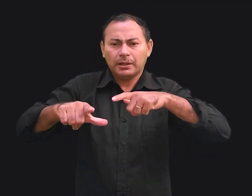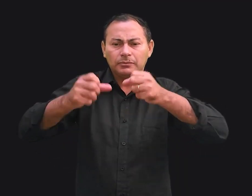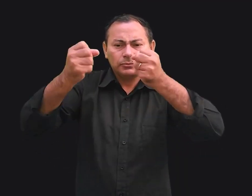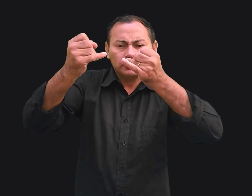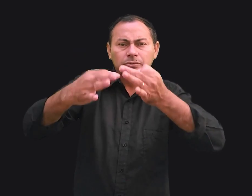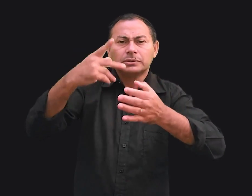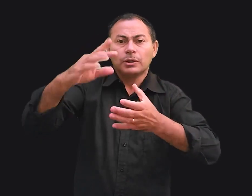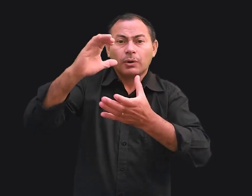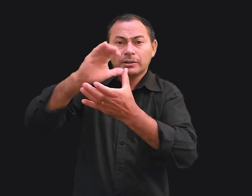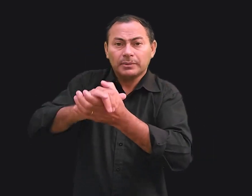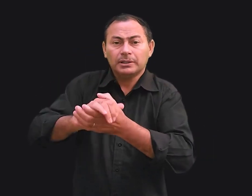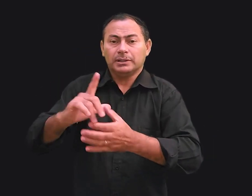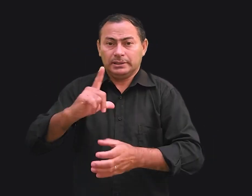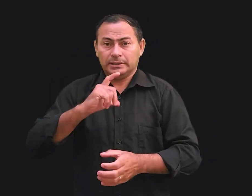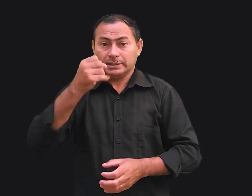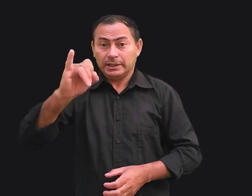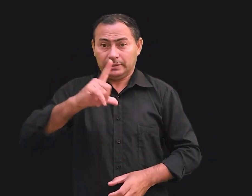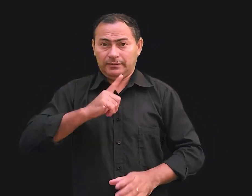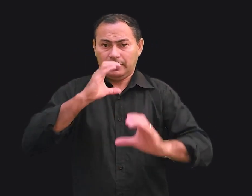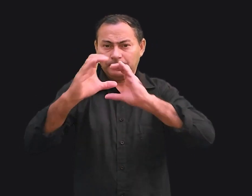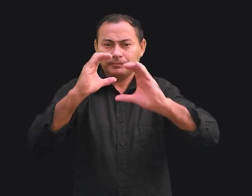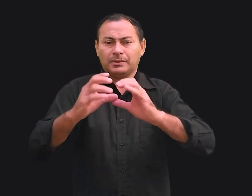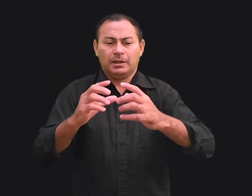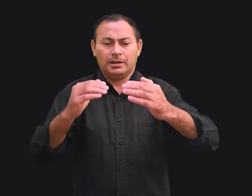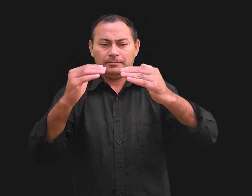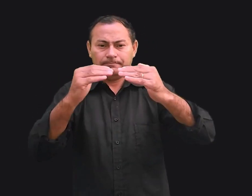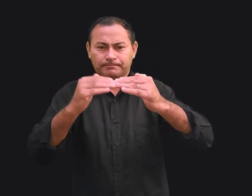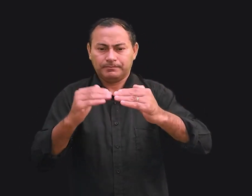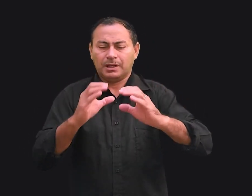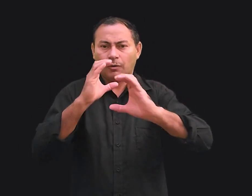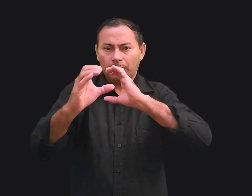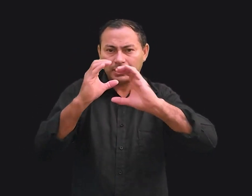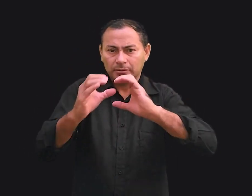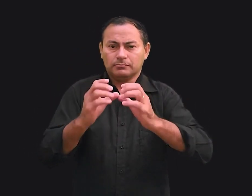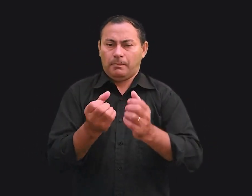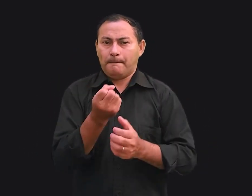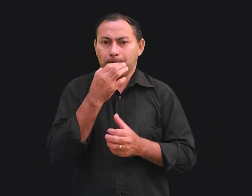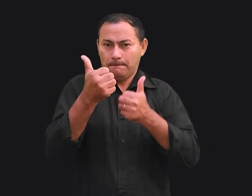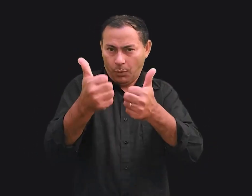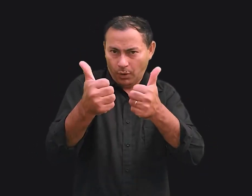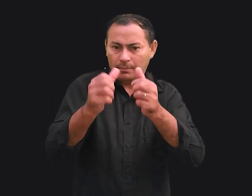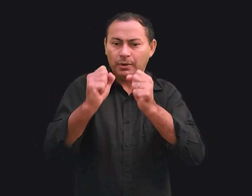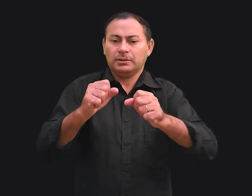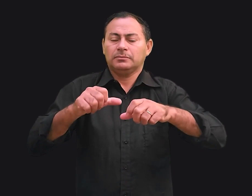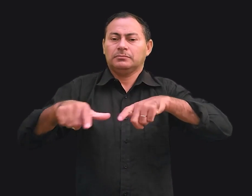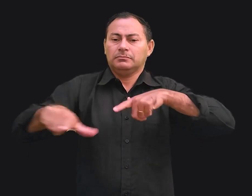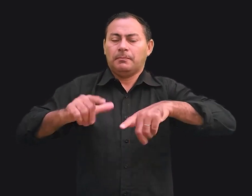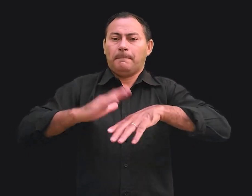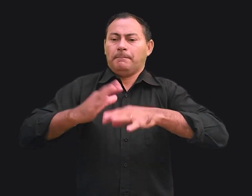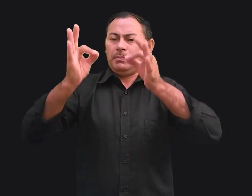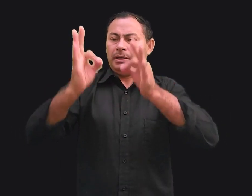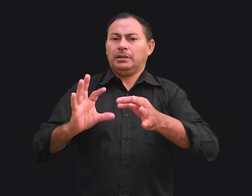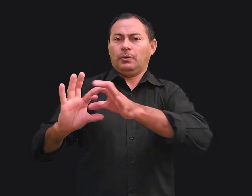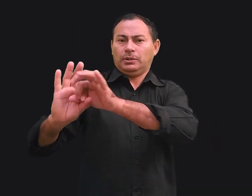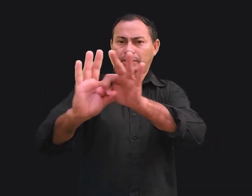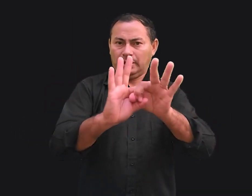unidade do seu casamento se houver comunicação. E se as linhas de comunicação estiverem funcionando, você poderá trabalhar muito bem a unidade.